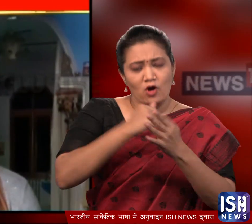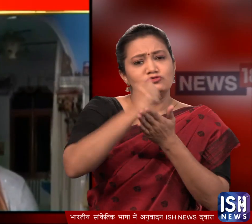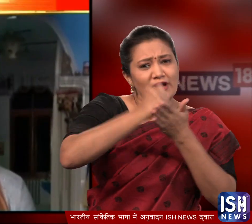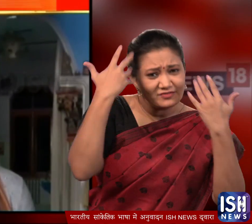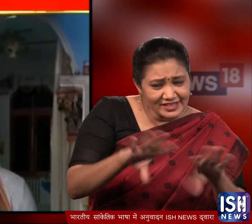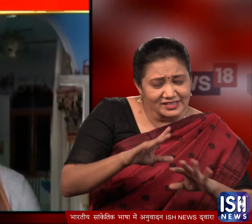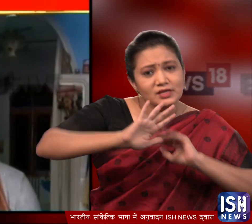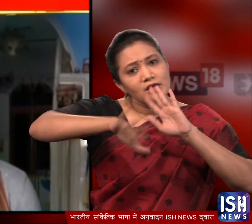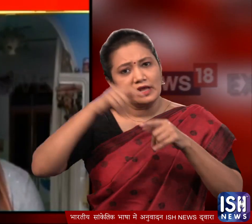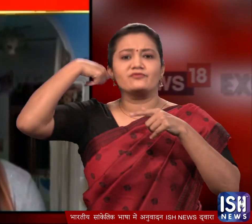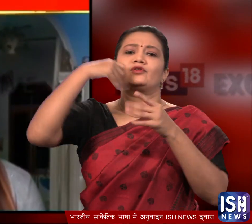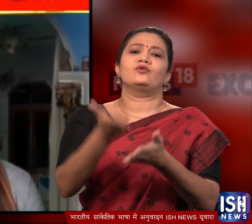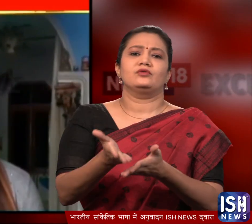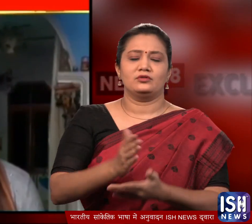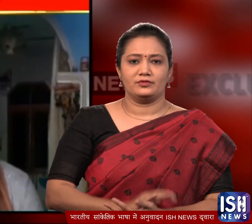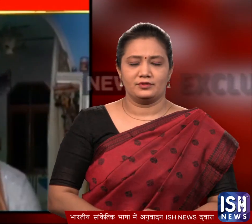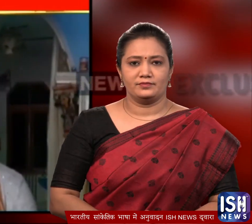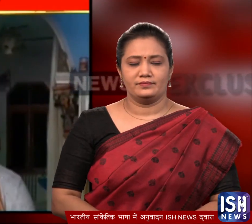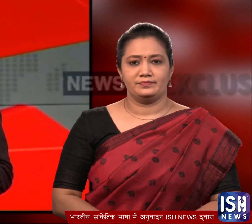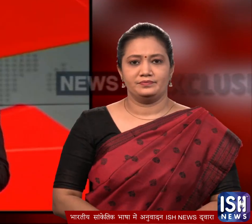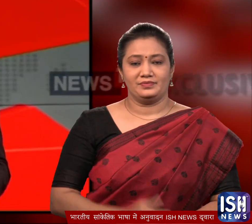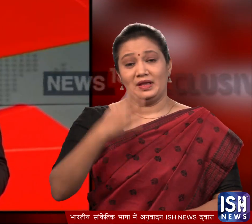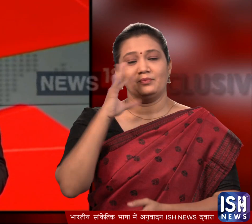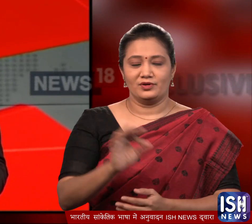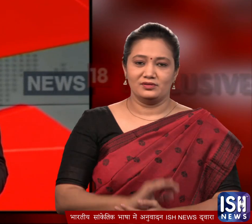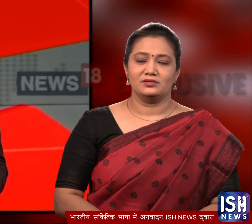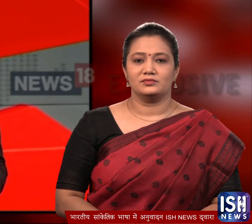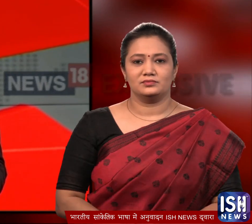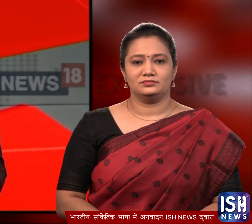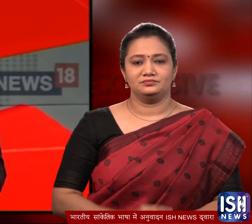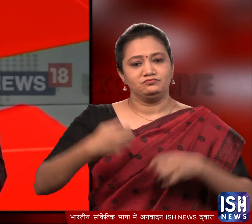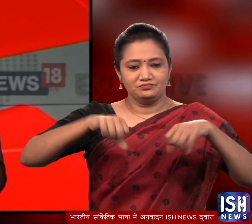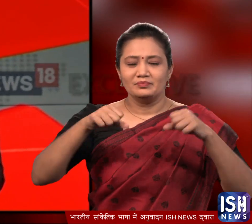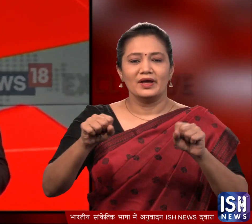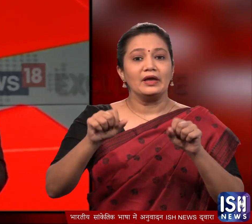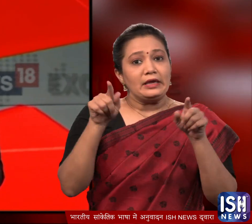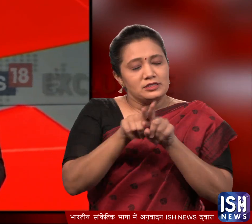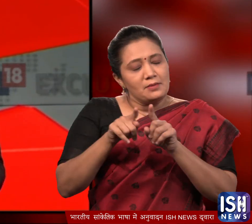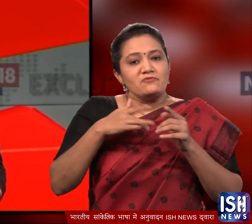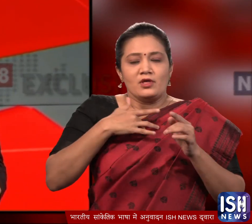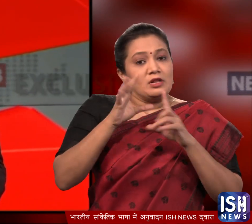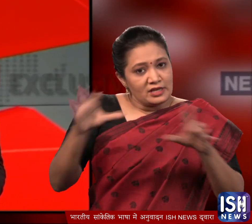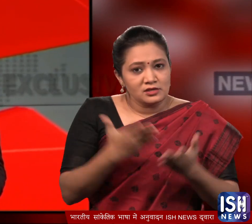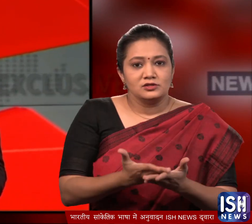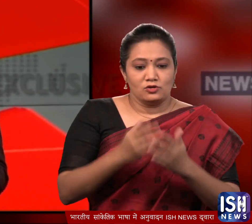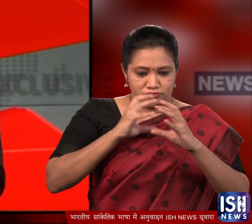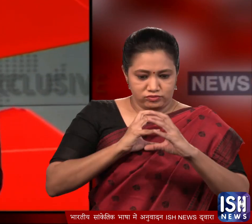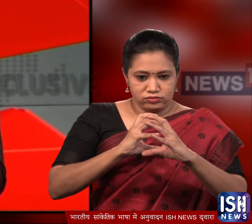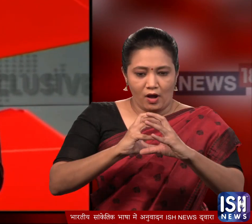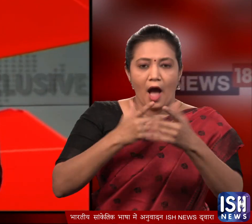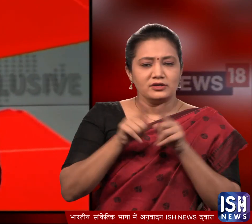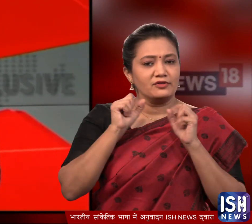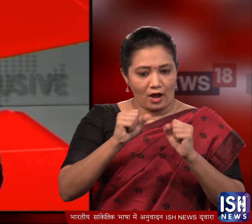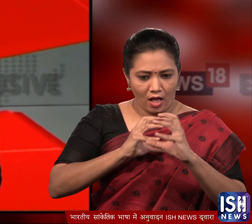3-4 बार ट्राई किया, उसके बाद वो वीडियो बनाई है। सौबात की बात है कि मोटरसाइकिल चलाना अपने आप में ही स्टंट है। 2 पहियों